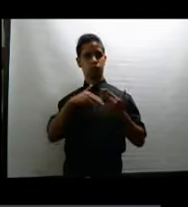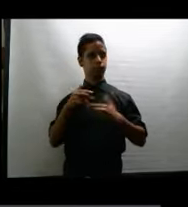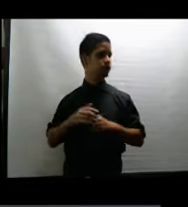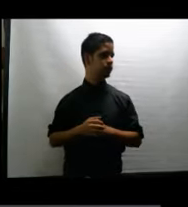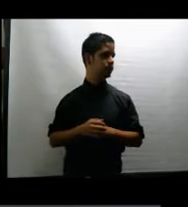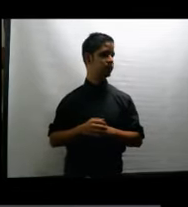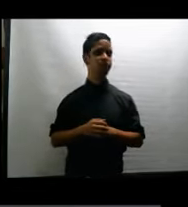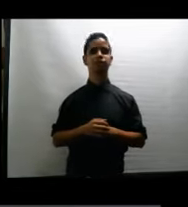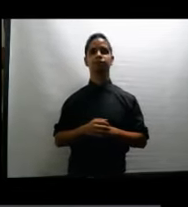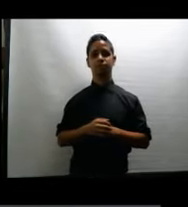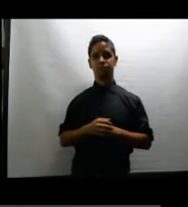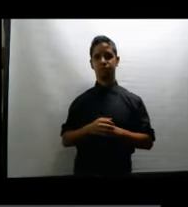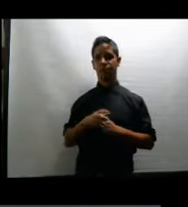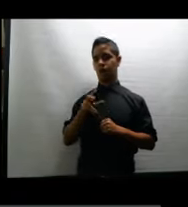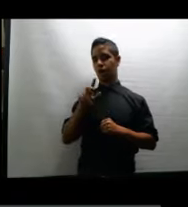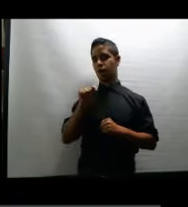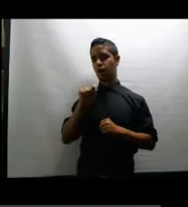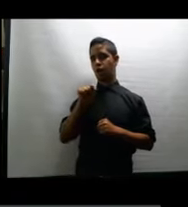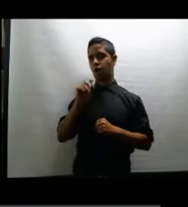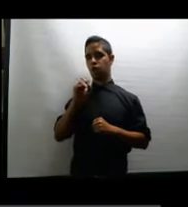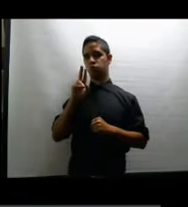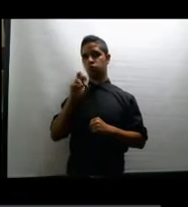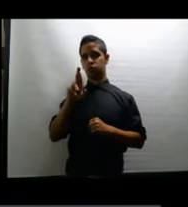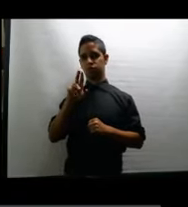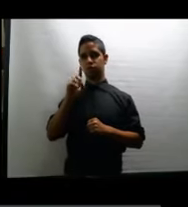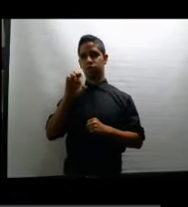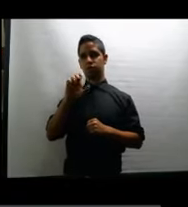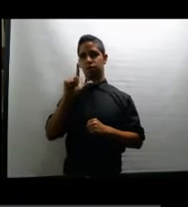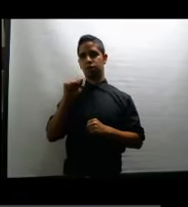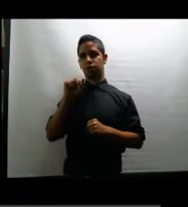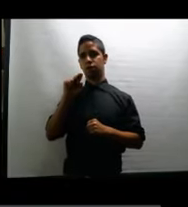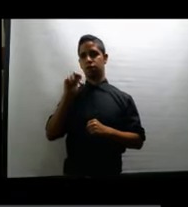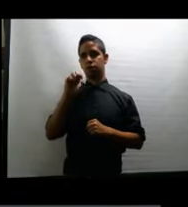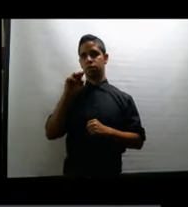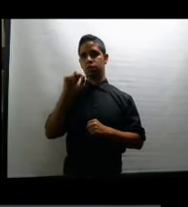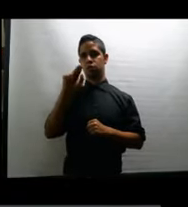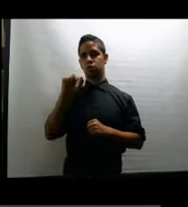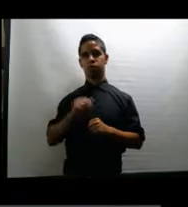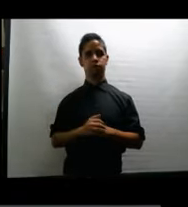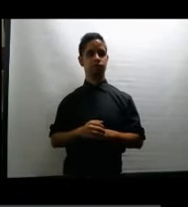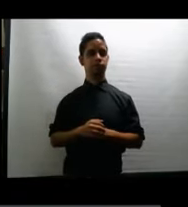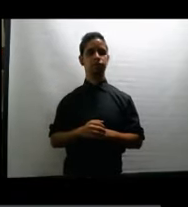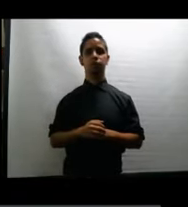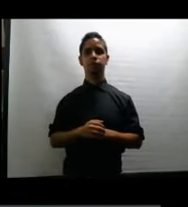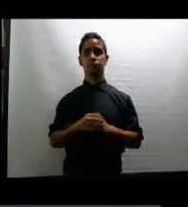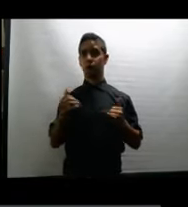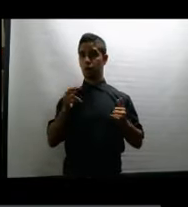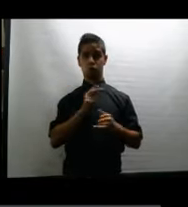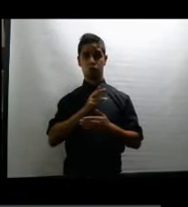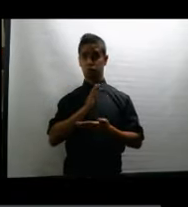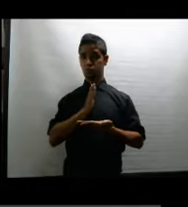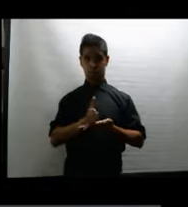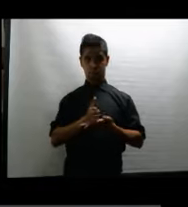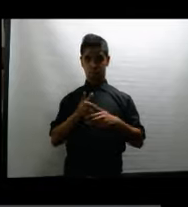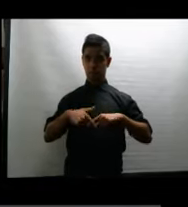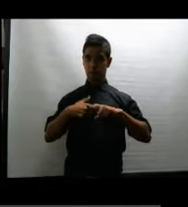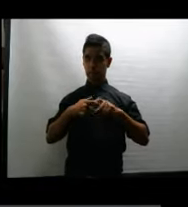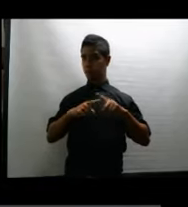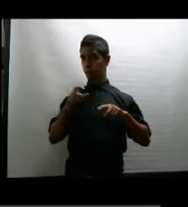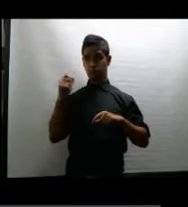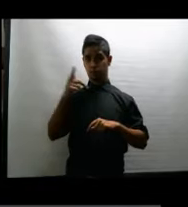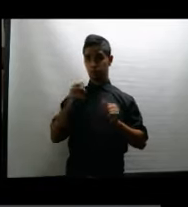Ay, mi madre, ya es un chiste interno. Sí. Nosotros vamos a una pausilla y regresamos ya mismito